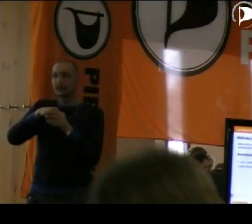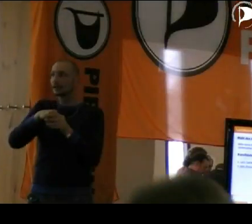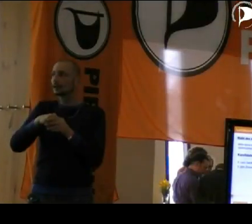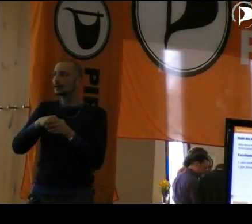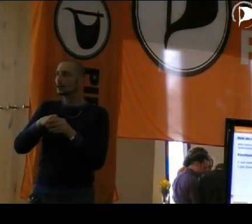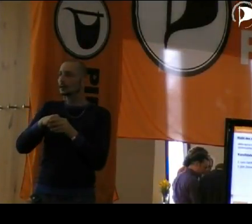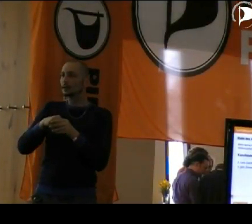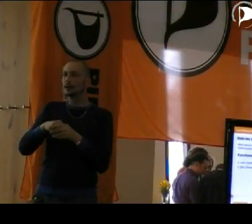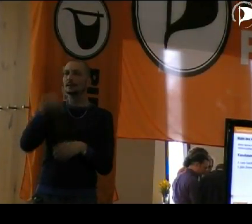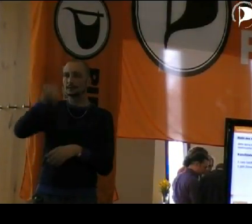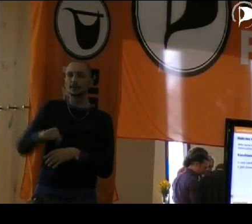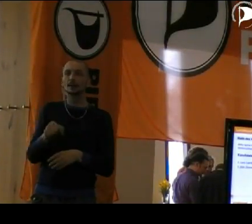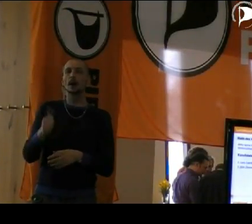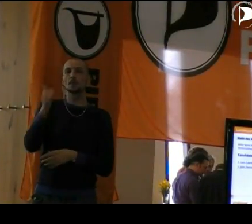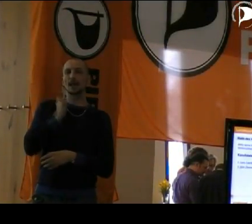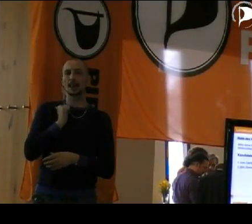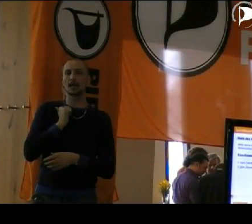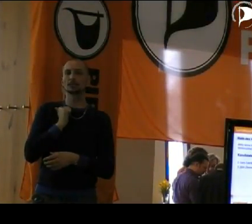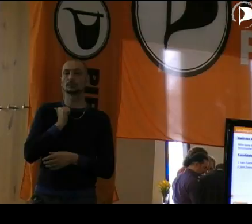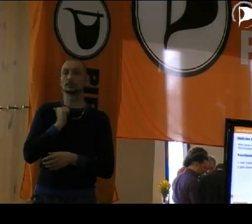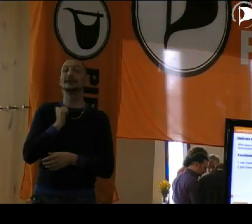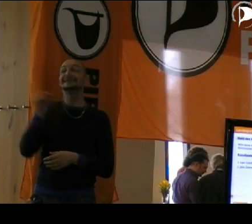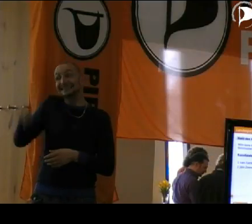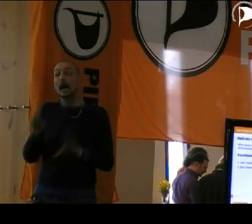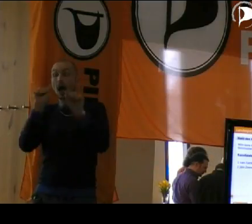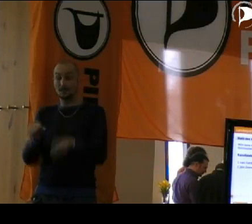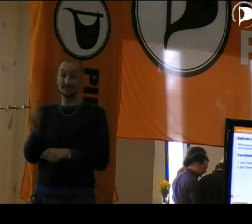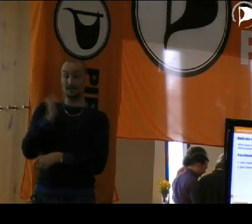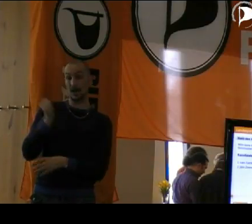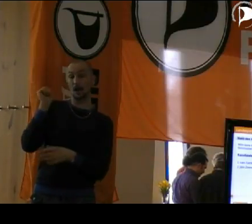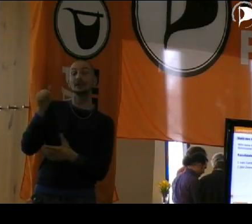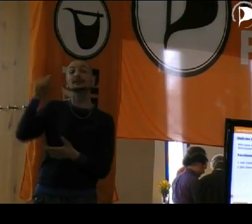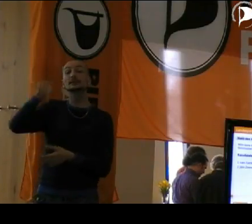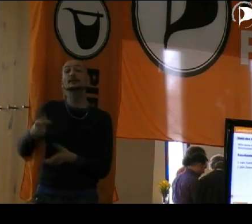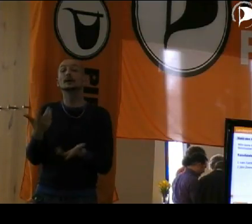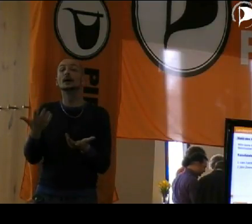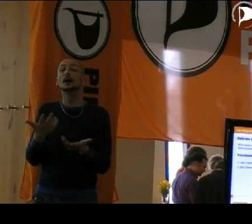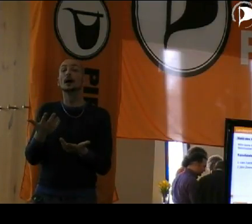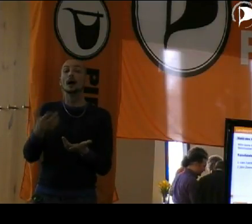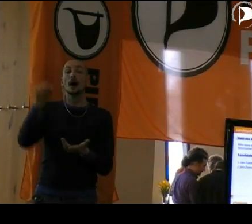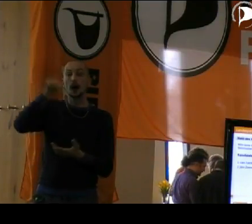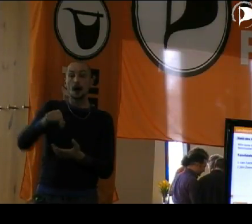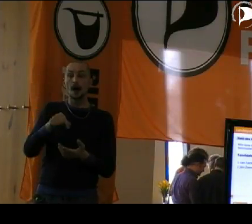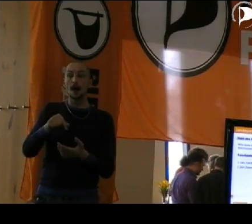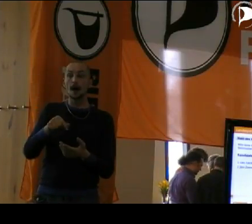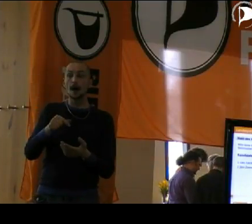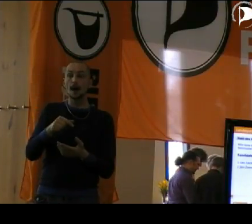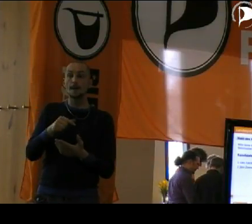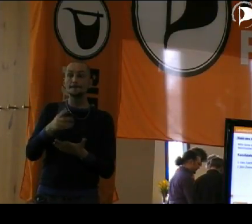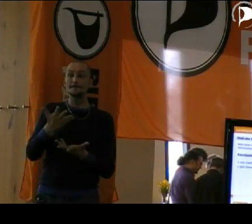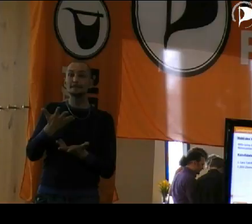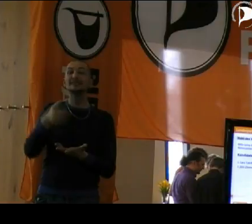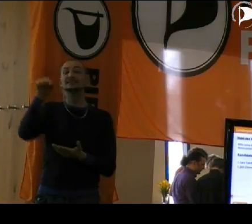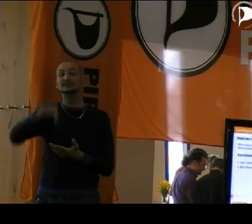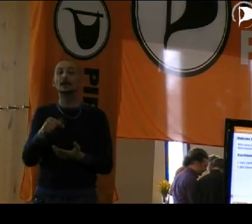belastet natürlich und als träger die vorstände aber es belastet auch die klägerin das belastet die